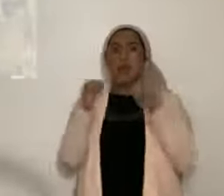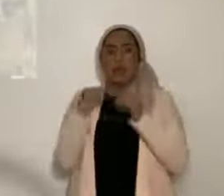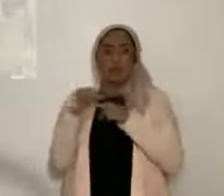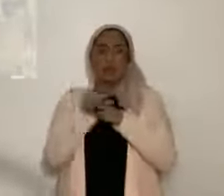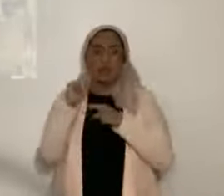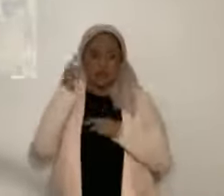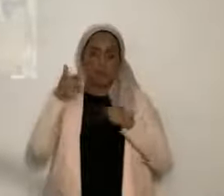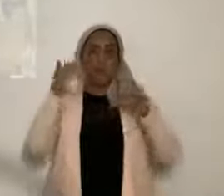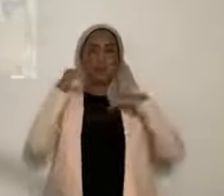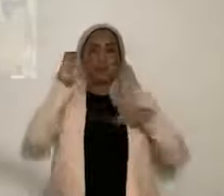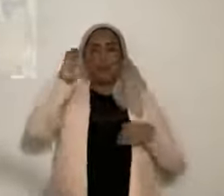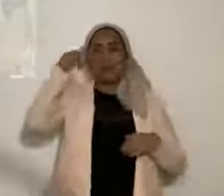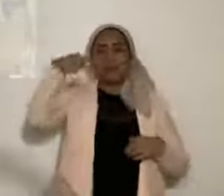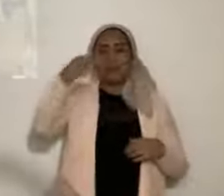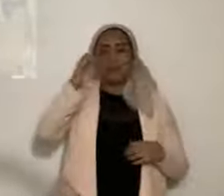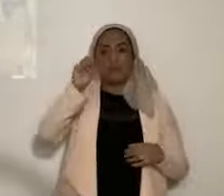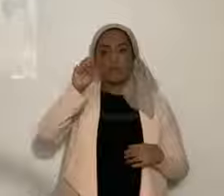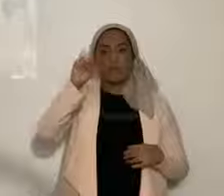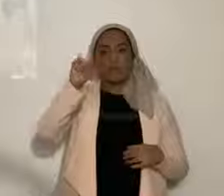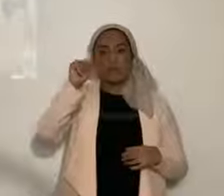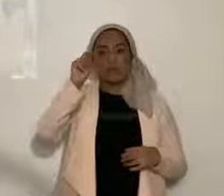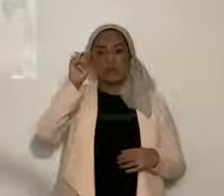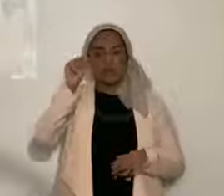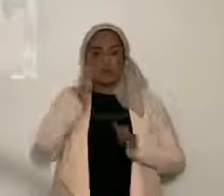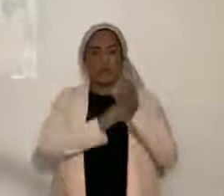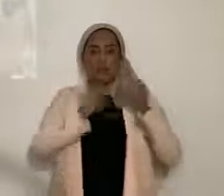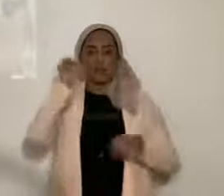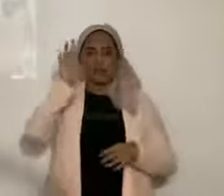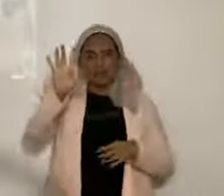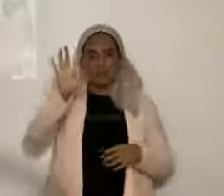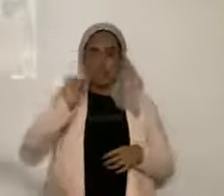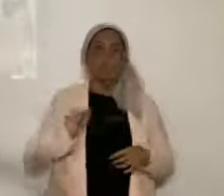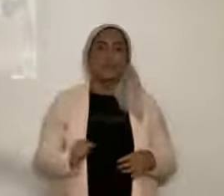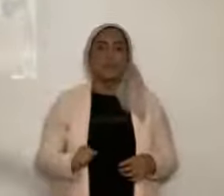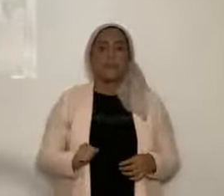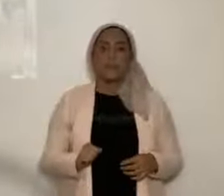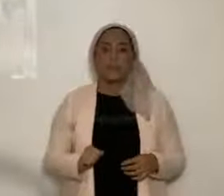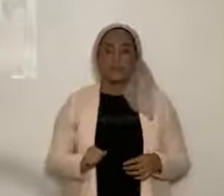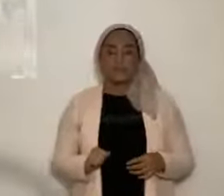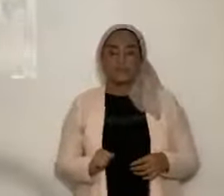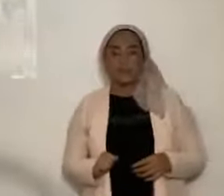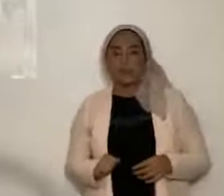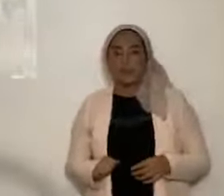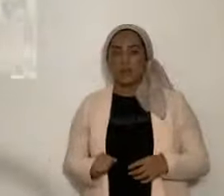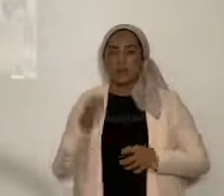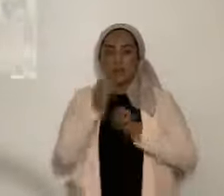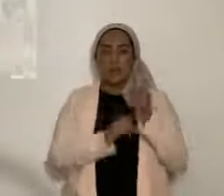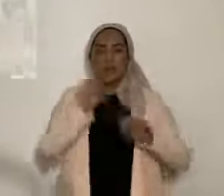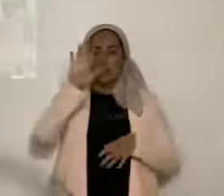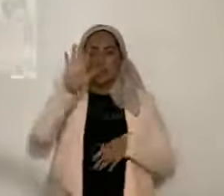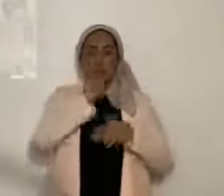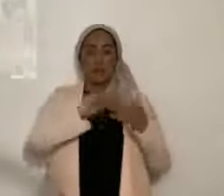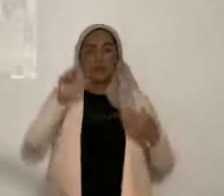Efesios 5. Y ahorita voy a decir cosas que no he mencionado en otros temas. Efesios 5,